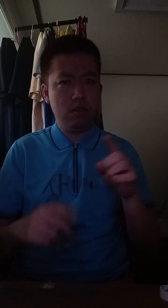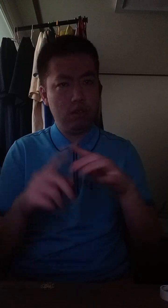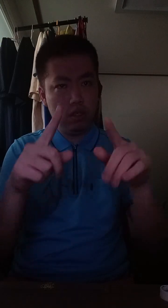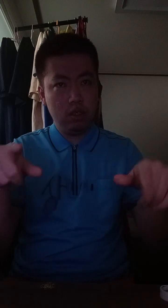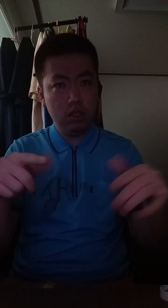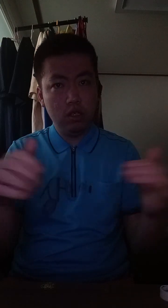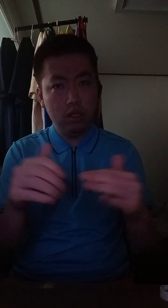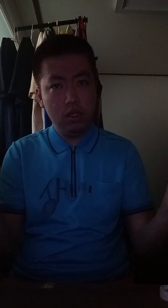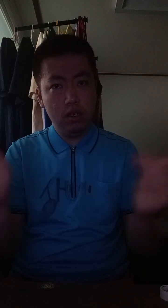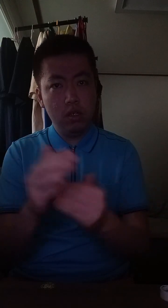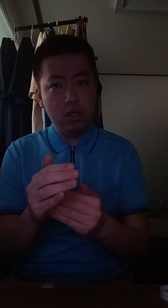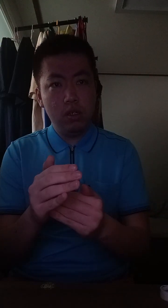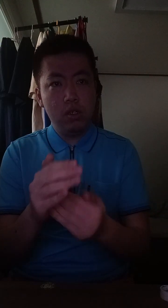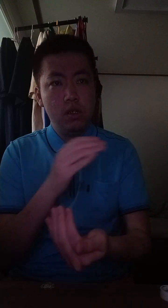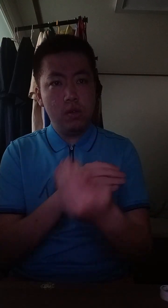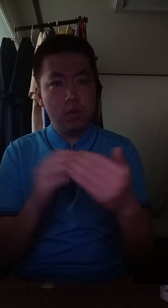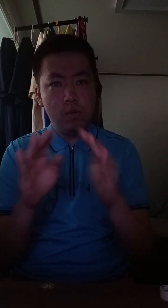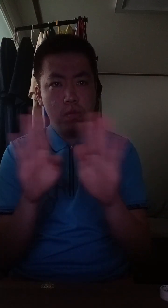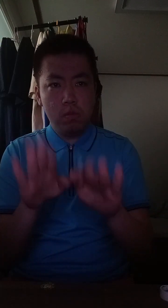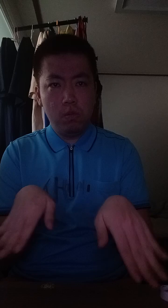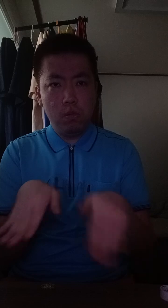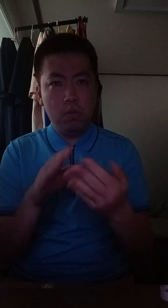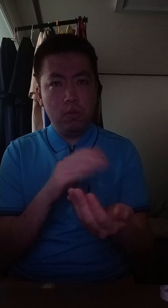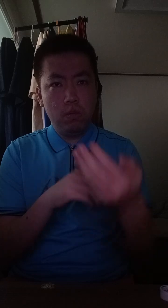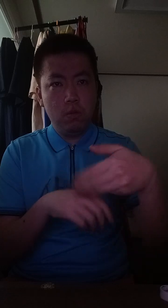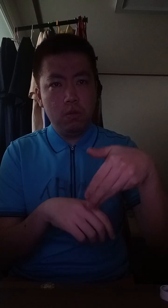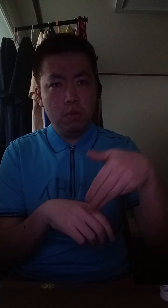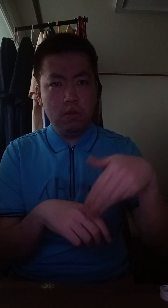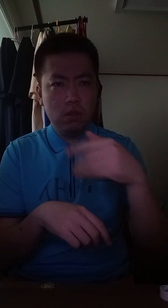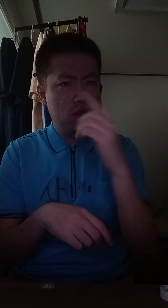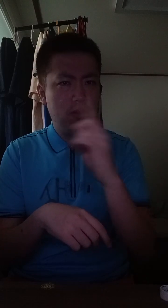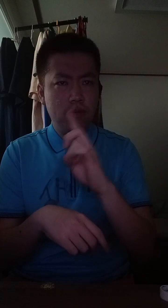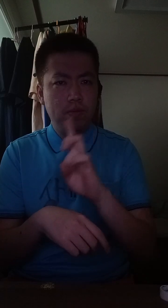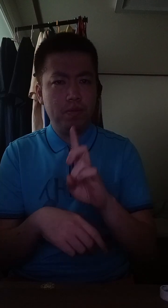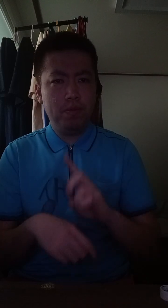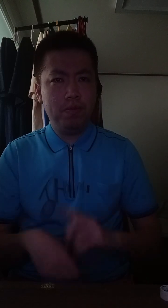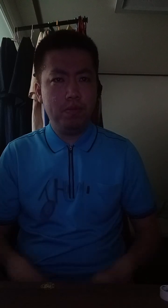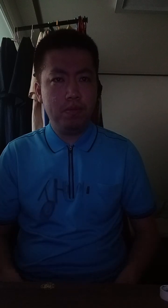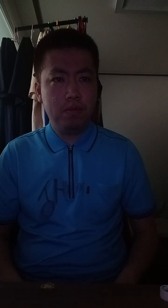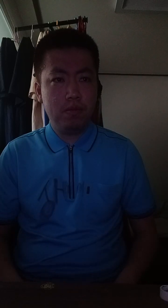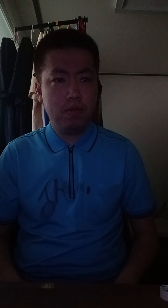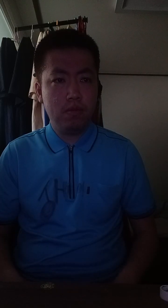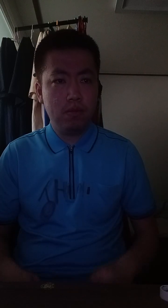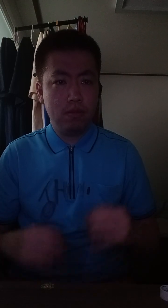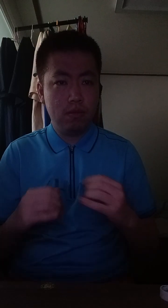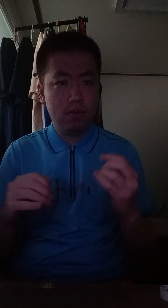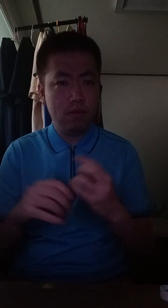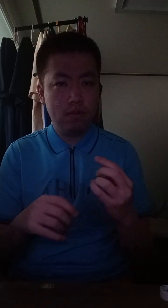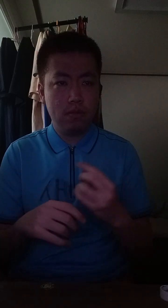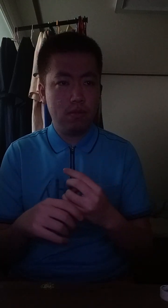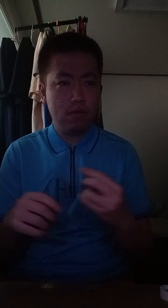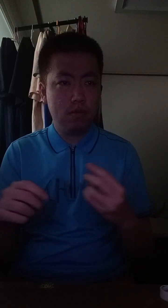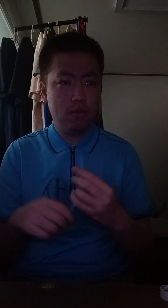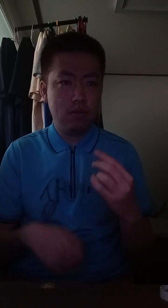스크린도어와 역사 바닥 곳곳에 붙어 있지만 시선을 끌지 못합니다. 혹시 보신 적 있으세요? 아니 못 본 것